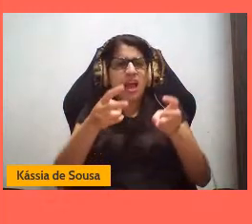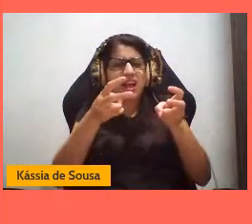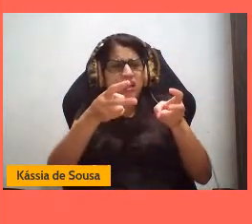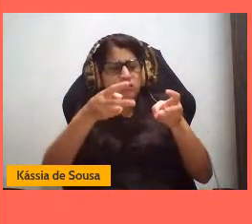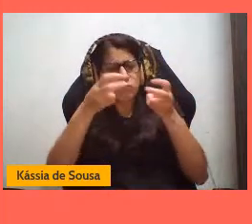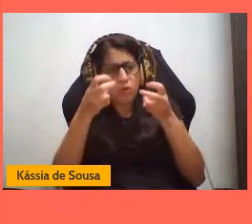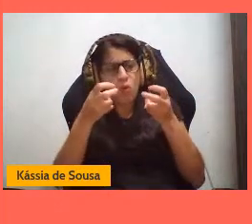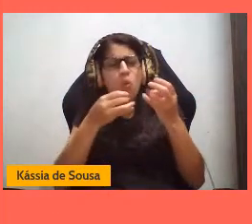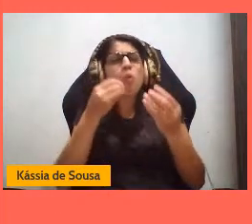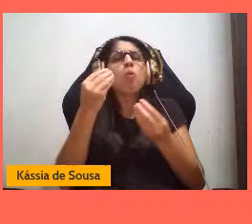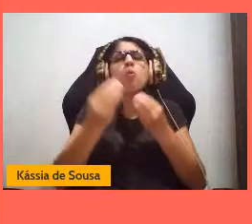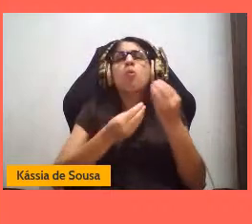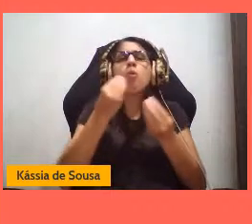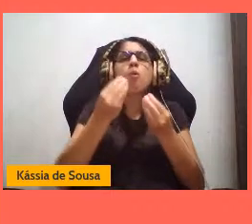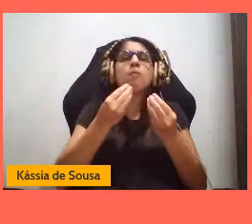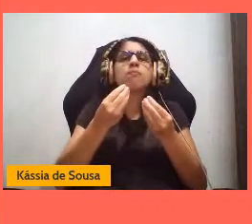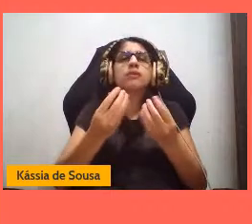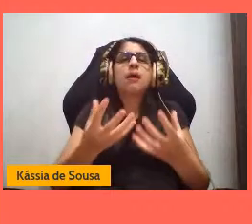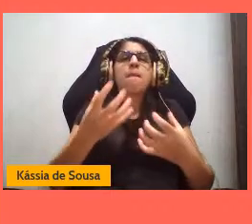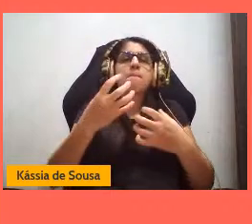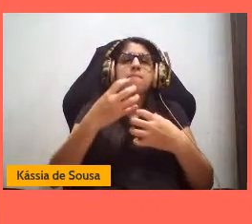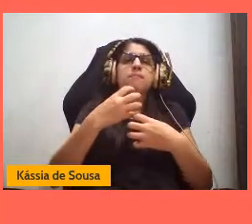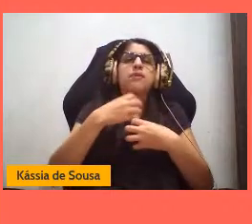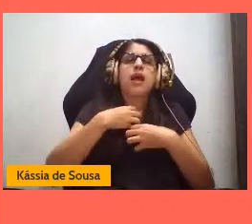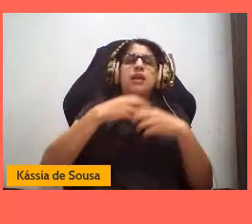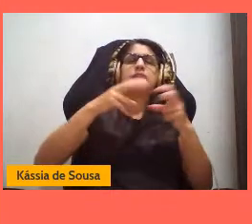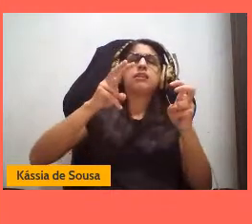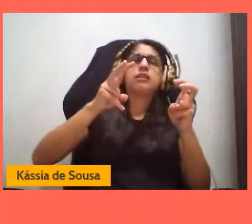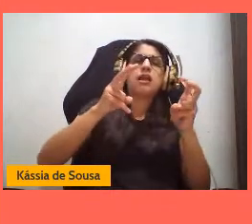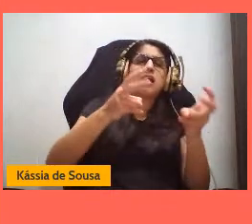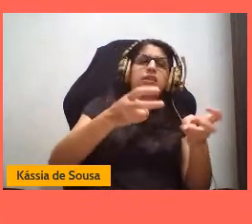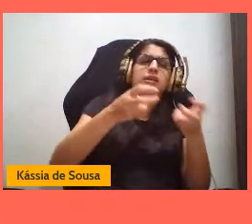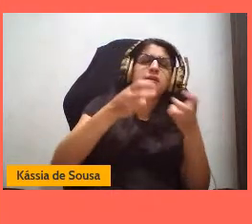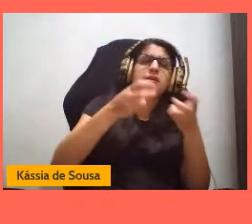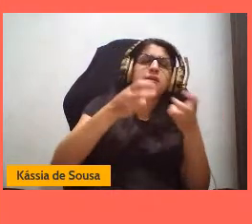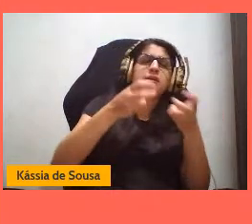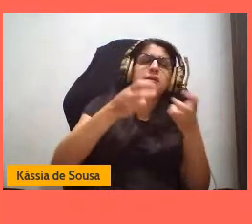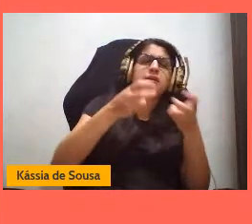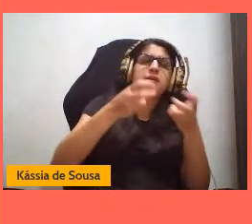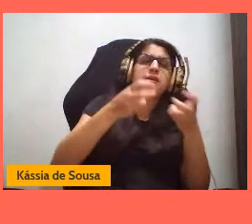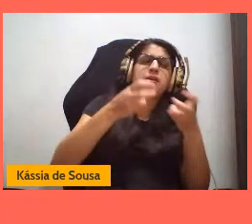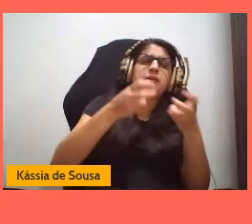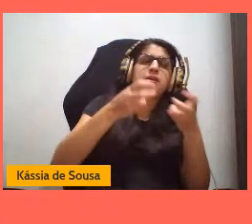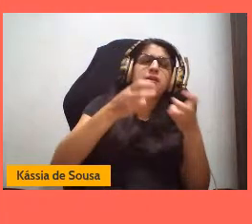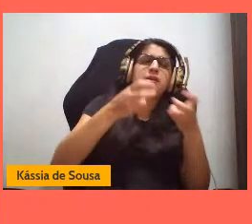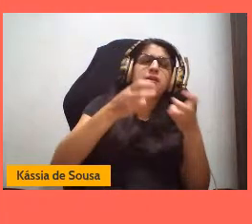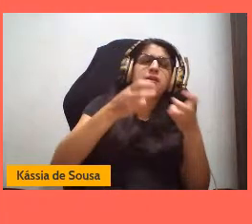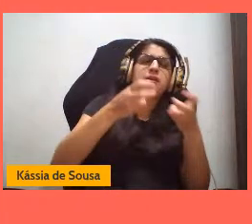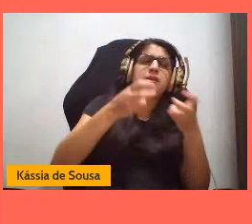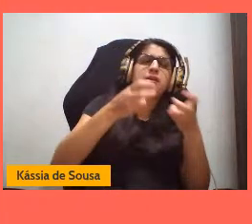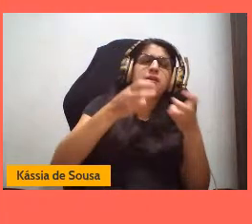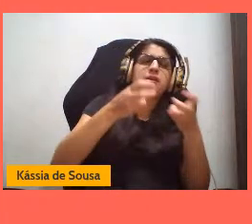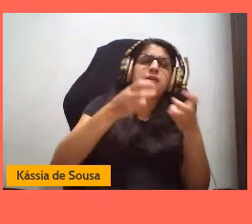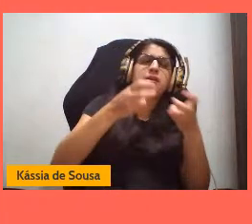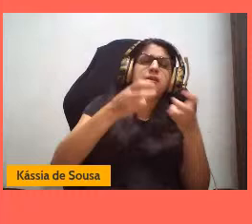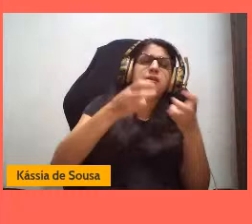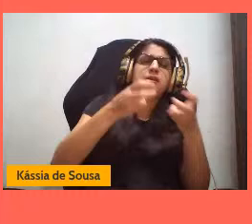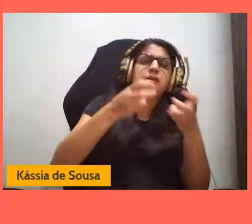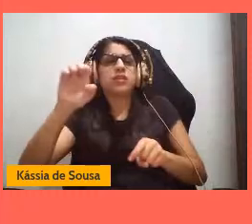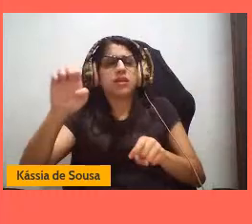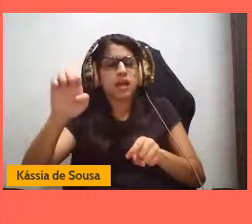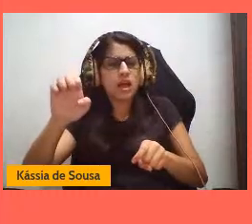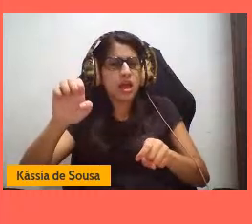de como impactou isso na percepção do que é a universidade, do que é o centro da educação e o potencial que deu